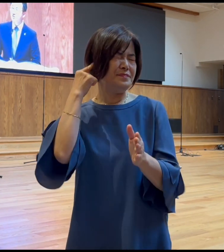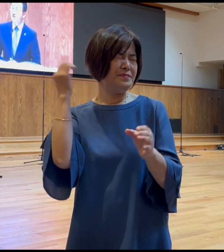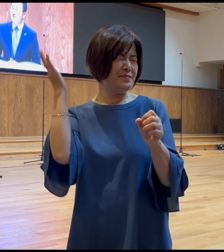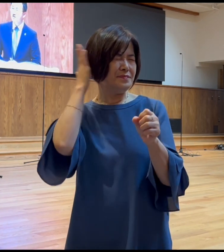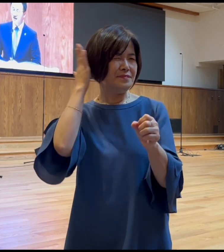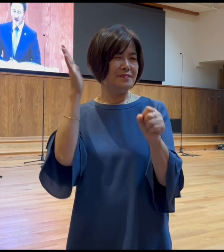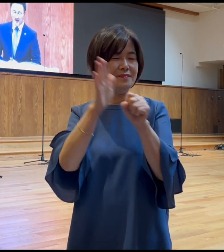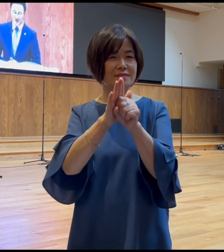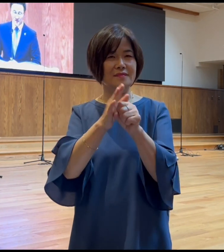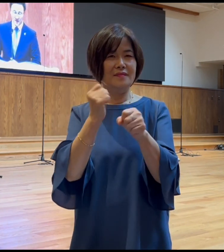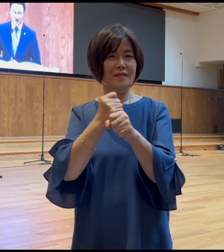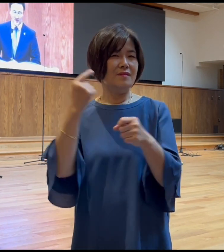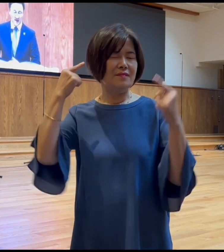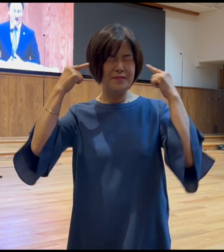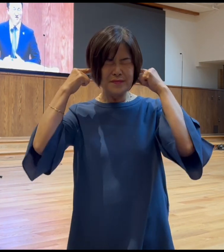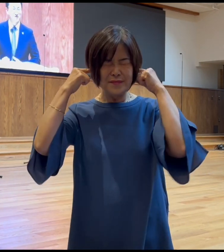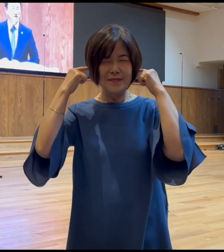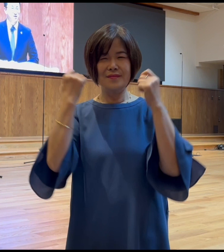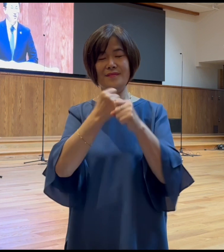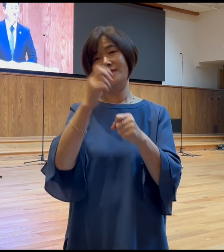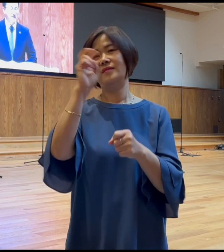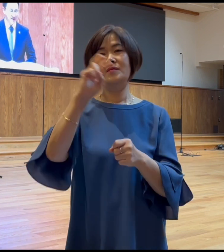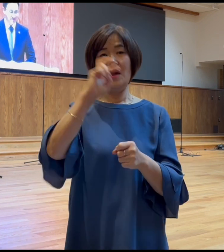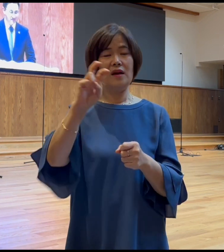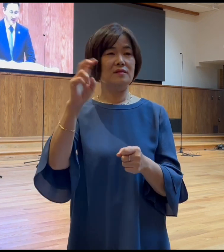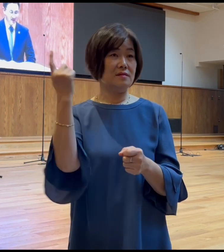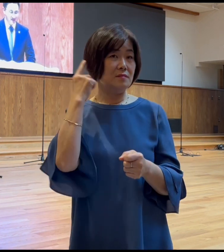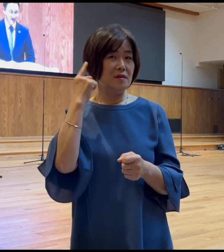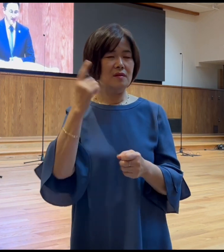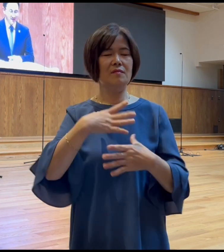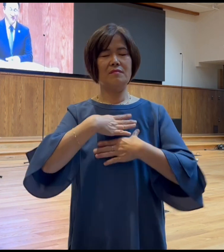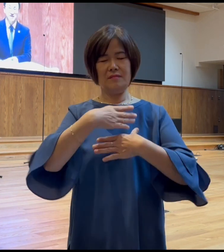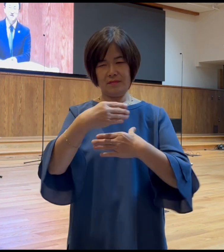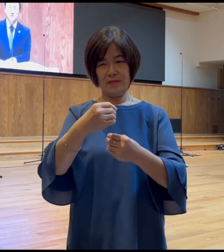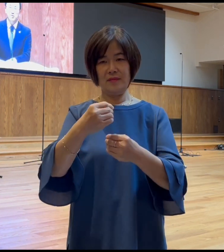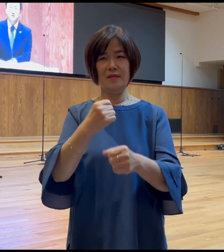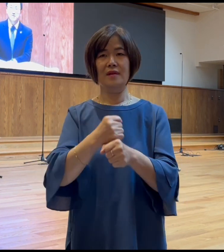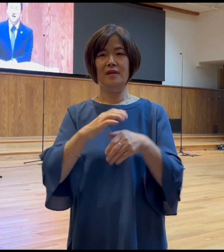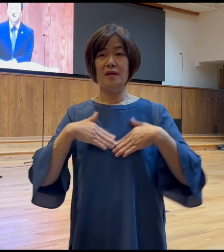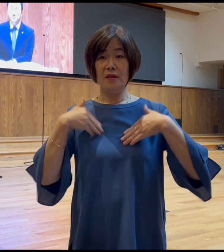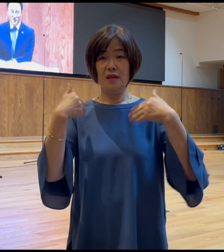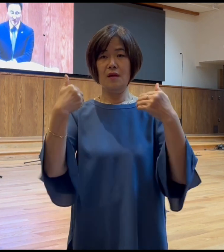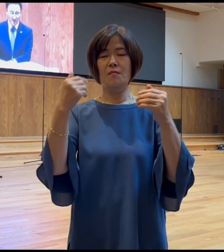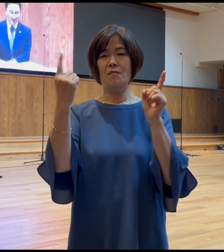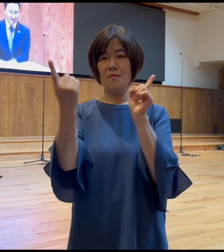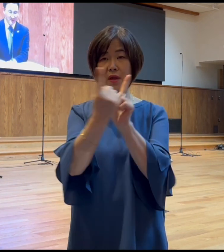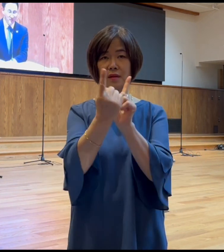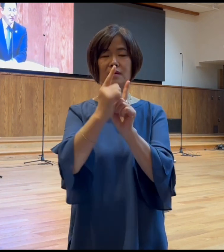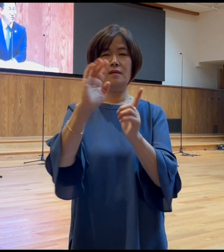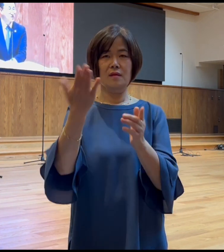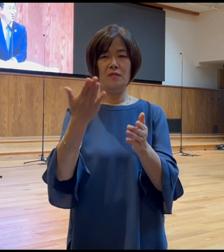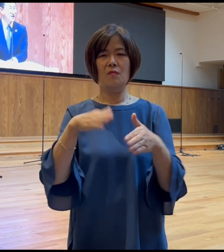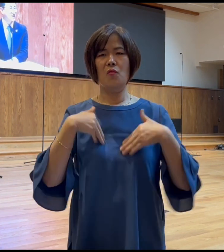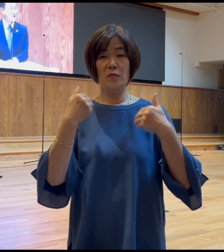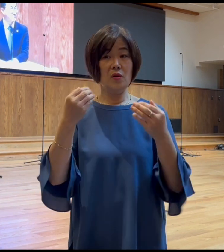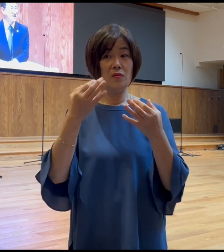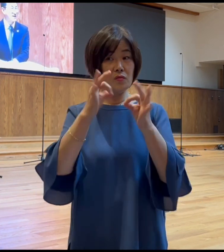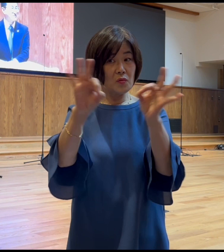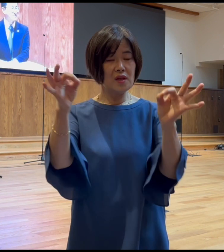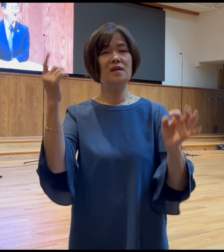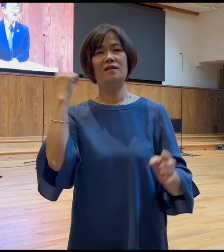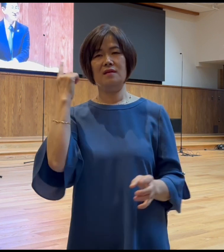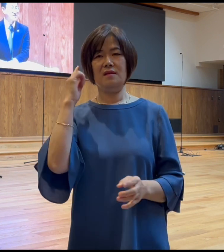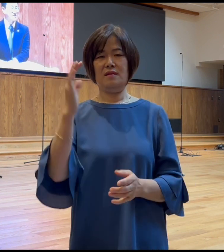음악 소리를 귀에 들으면서 마음의 안정을 찾기도 합니다. 따뜻한 봄을 맞이하면서 봄이 오는 소리가